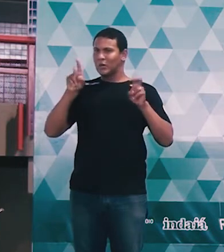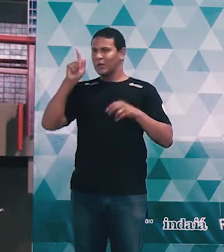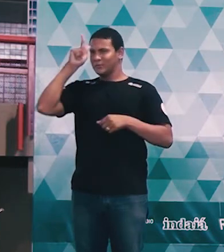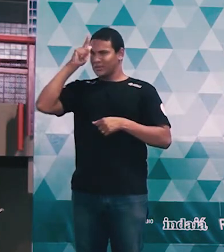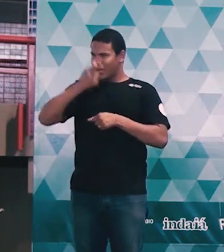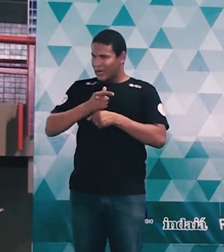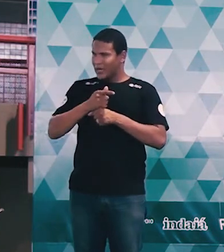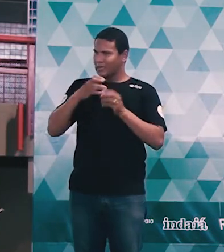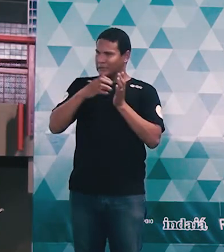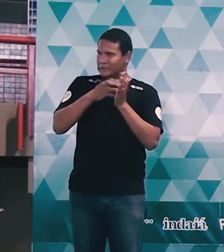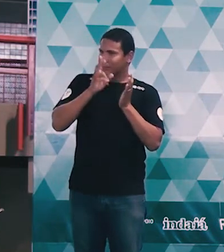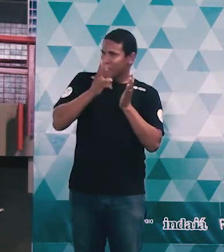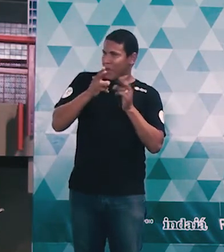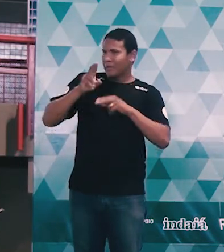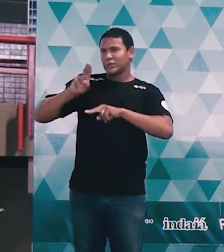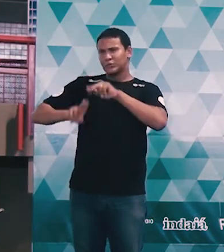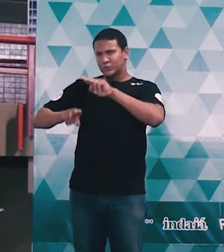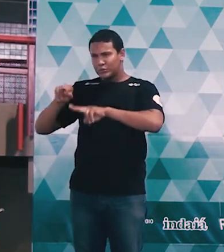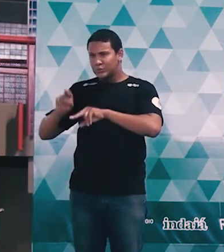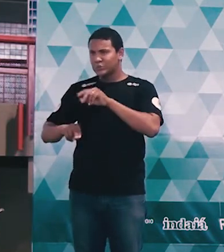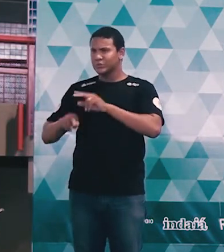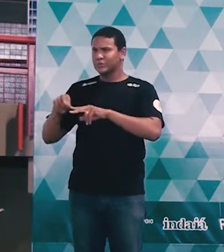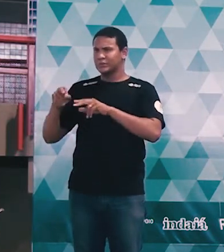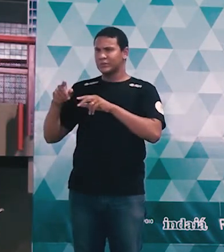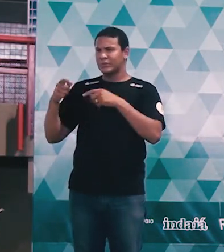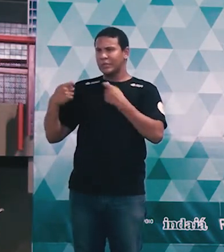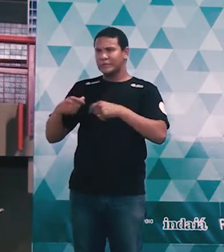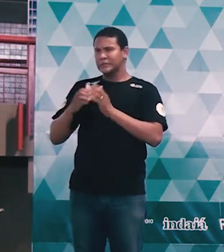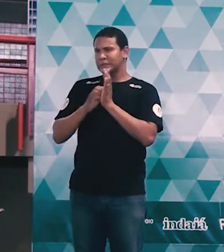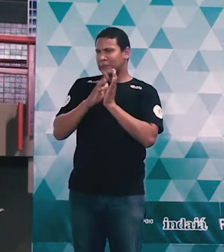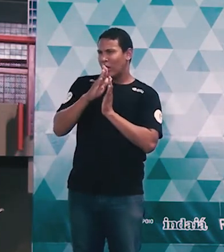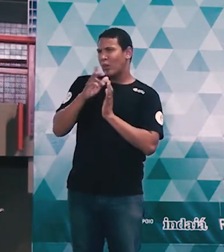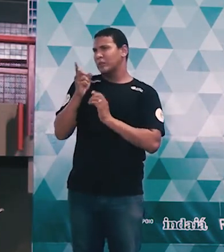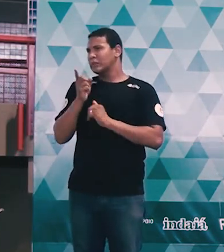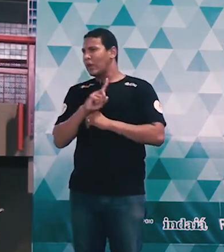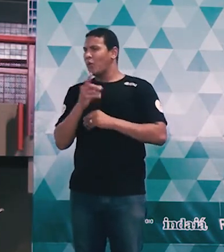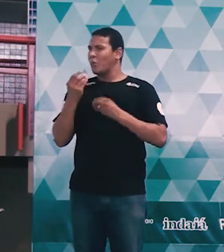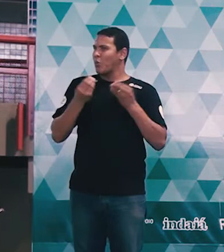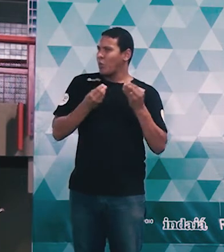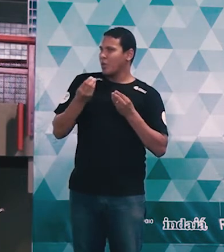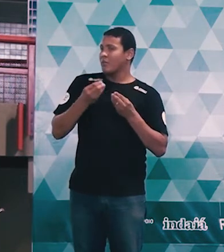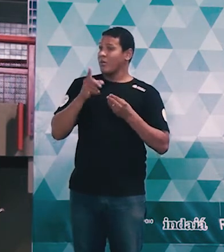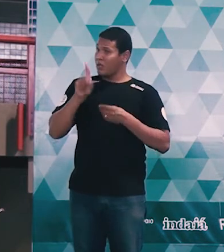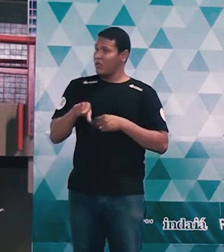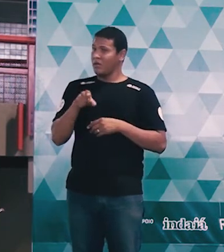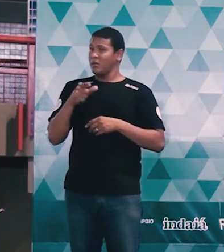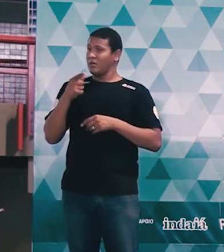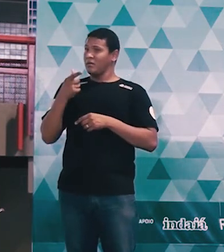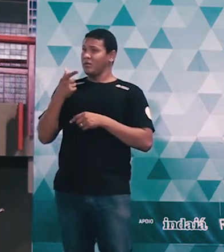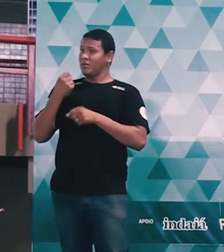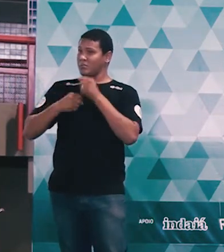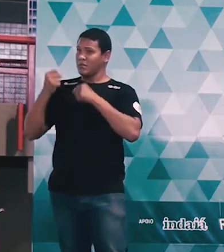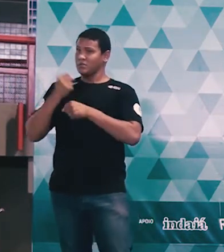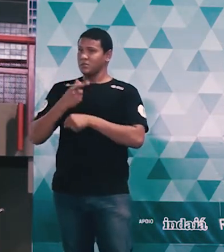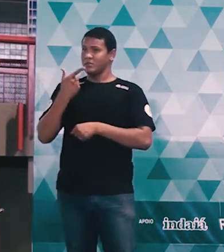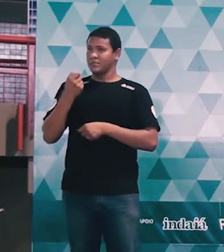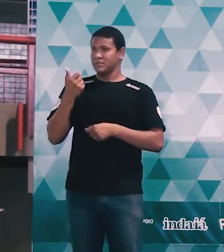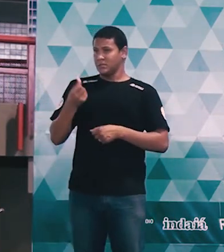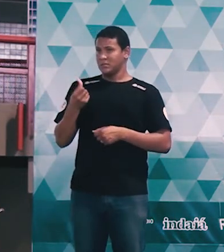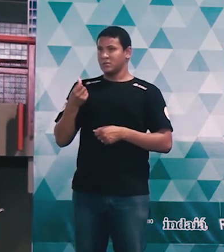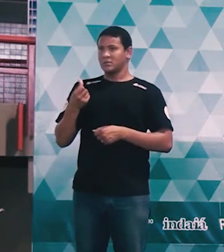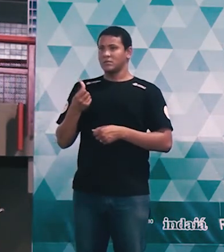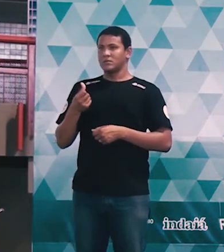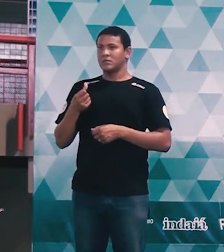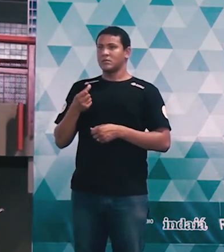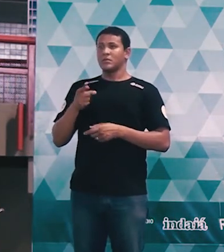gerente precisava atingir uma média, né, para não ser demitido, foi do Enem de 2016. A